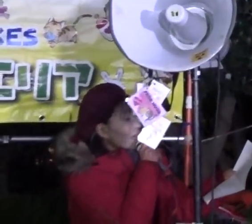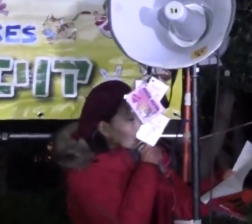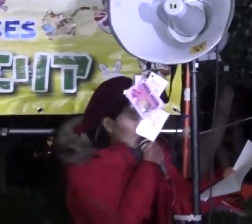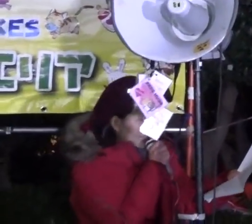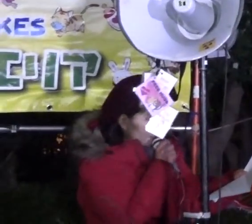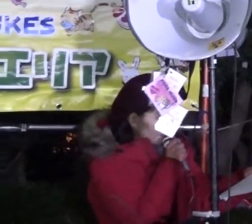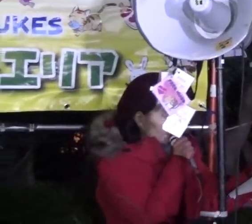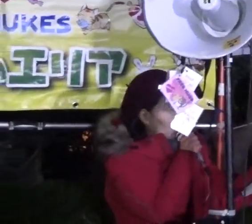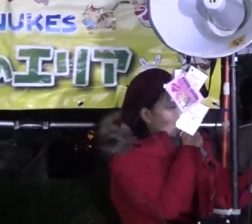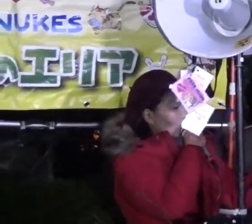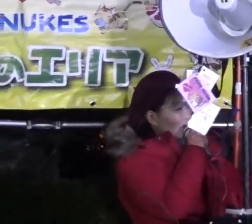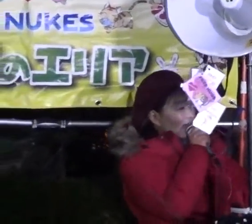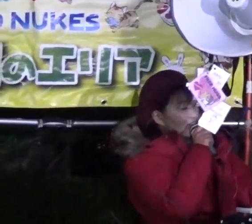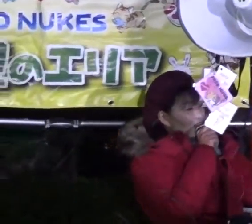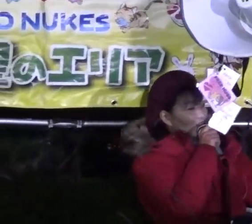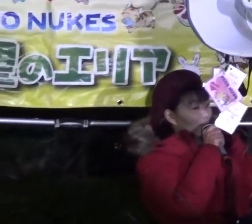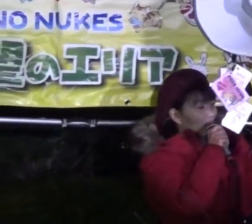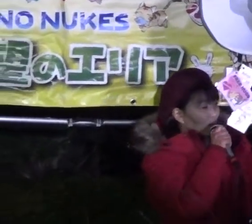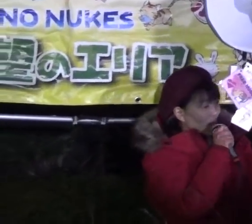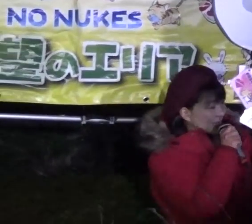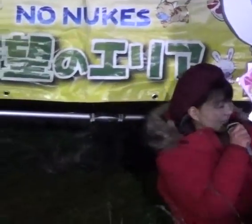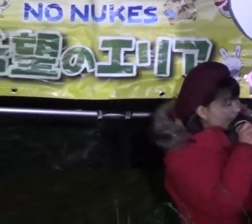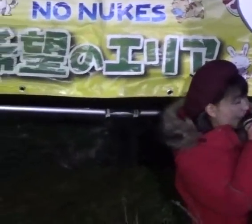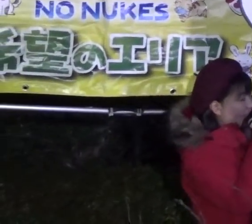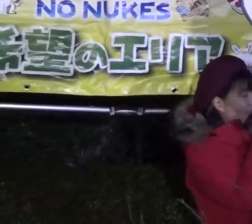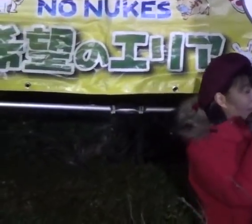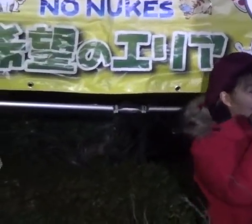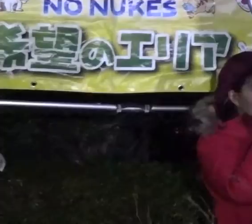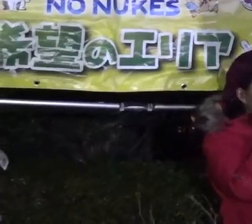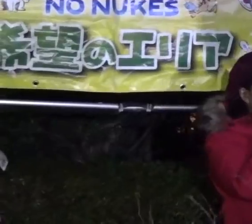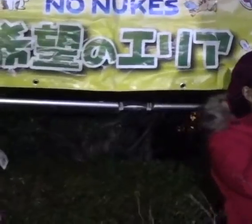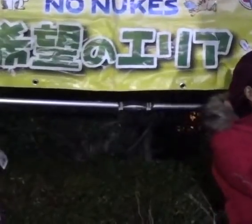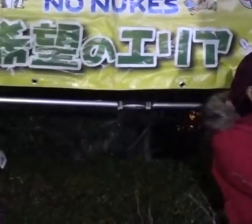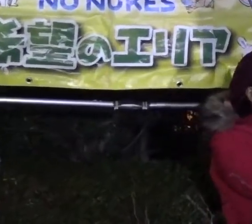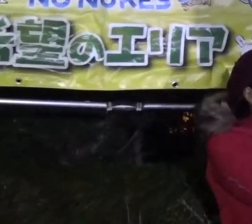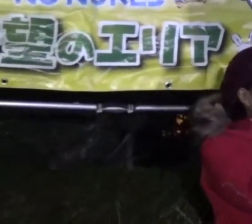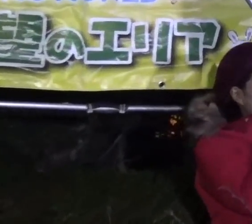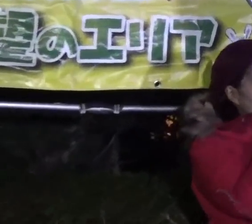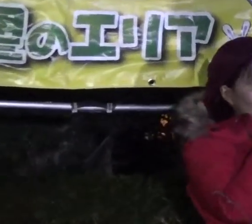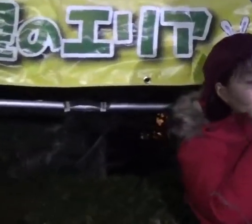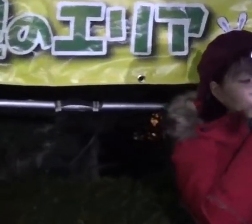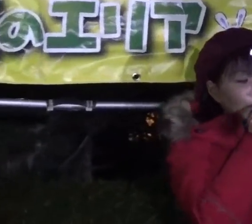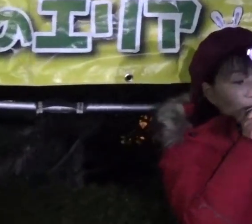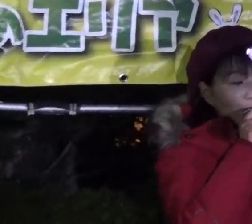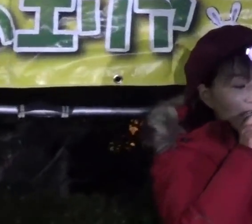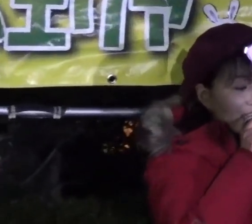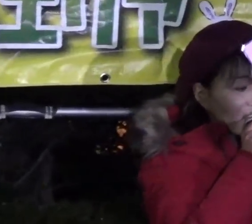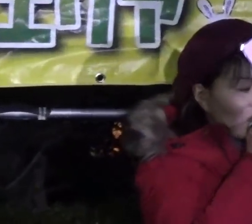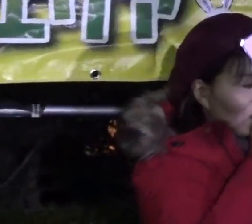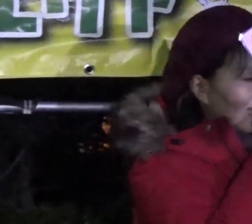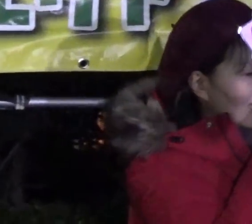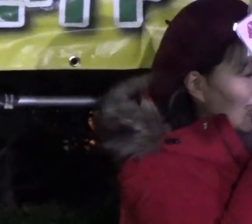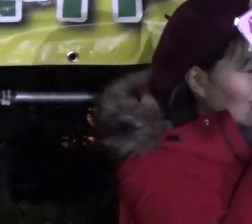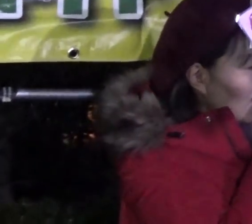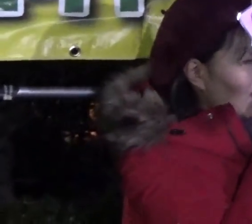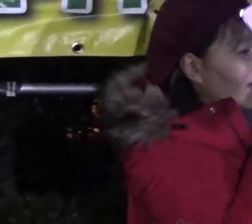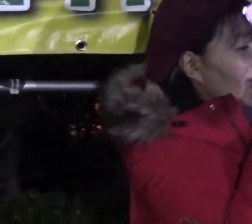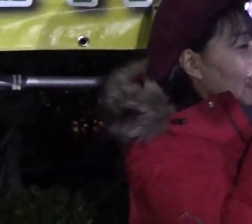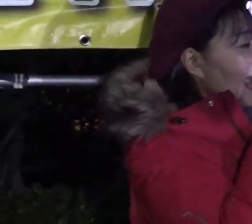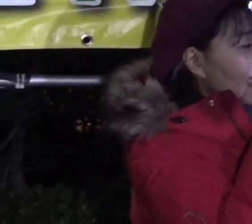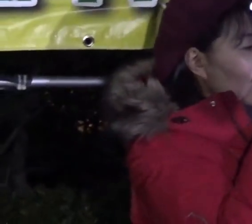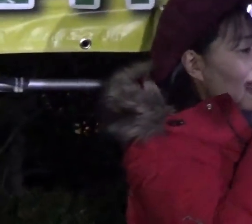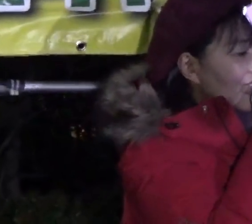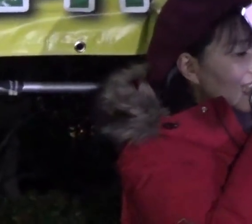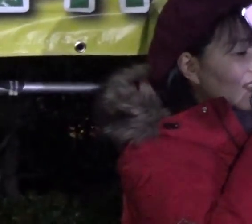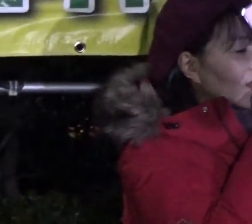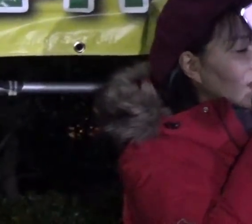望のメッセージ。北海道苫小牧市から平和への希望、ホープフォーピースの連帯と